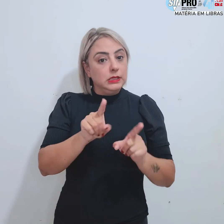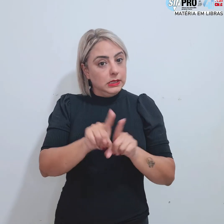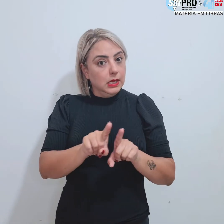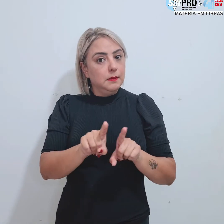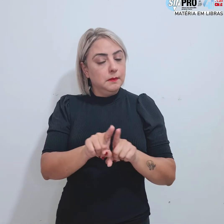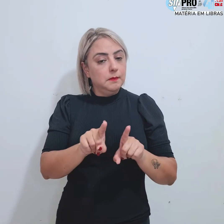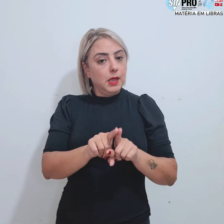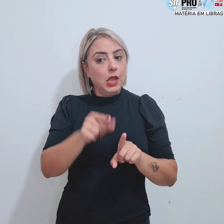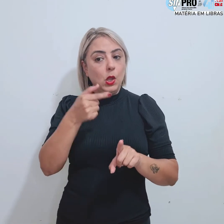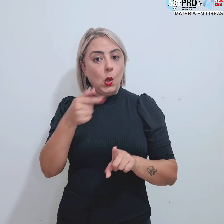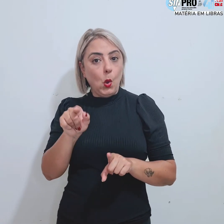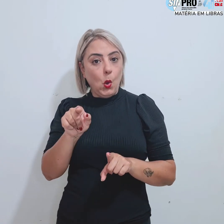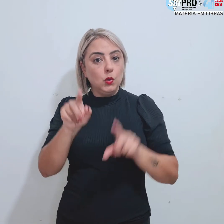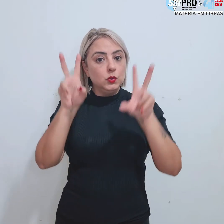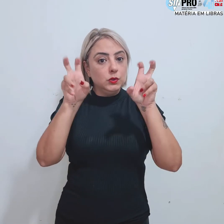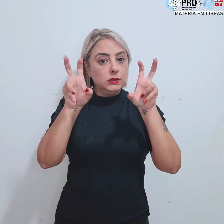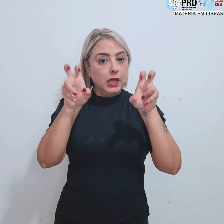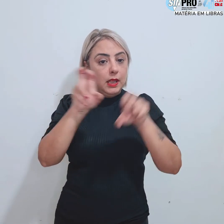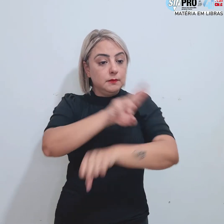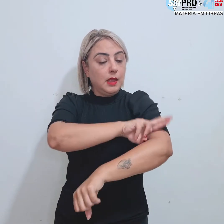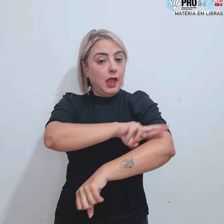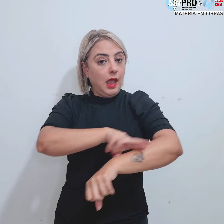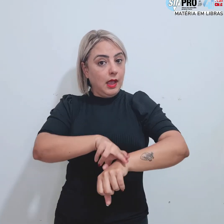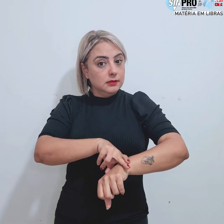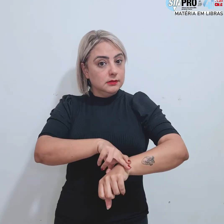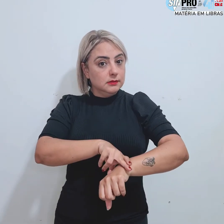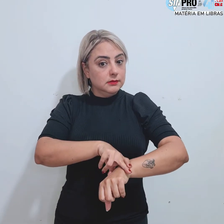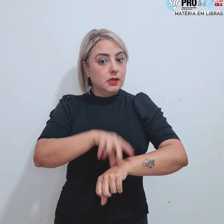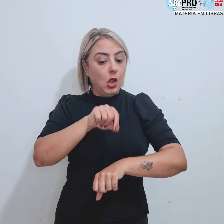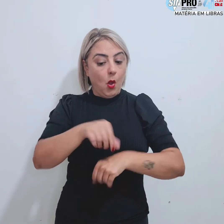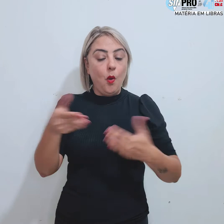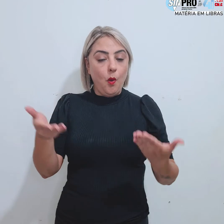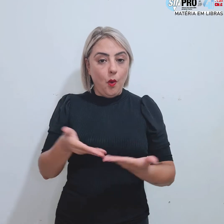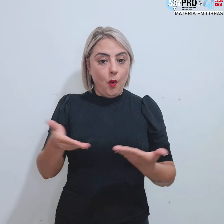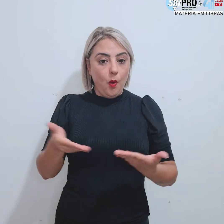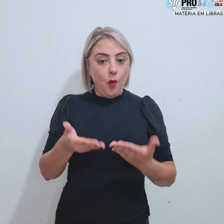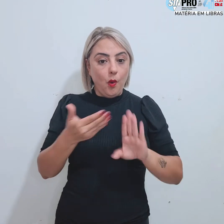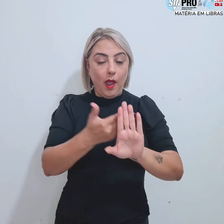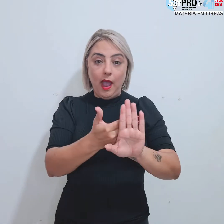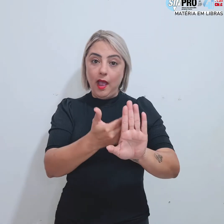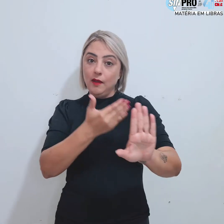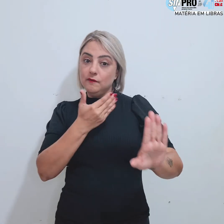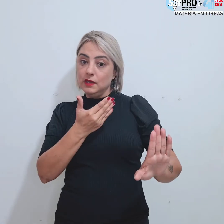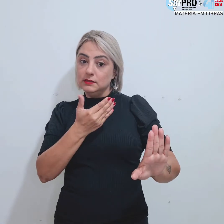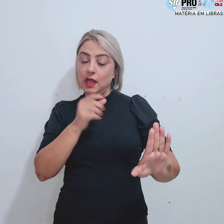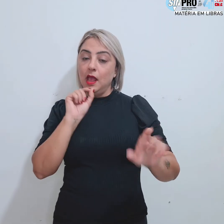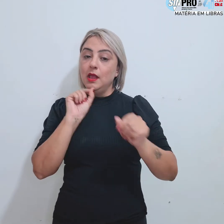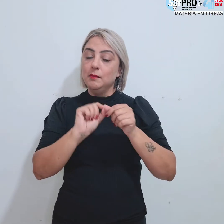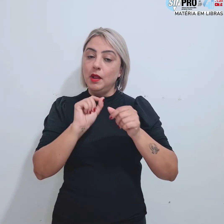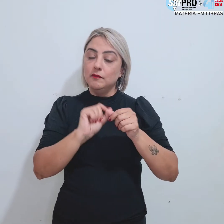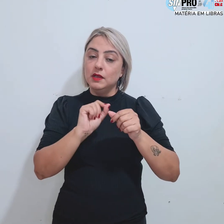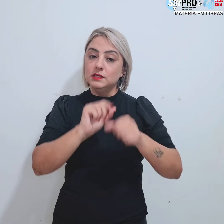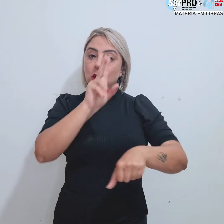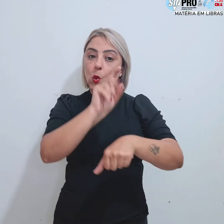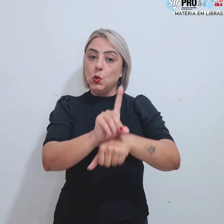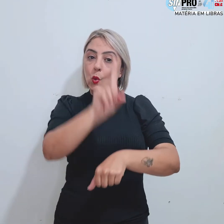bem como questões ligadas à raça. Atualmente afastado, para realizar seu